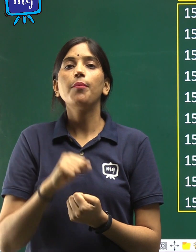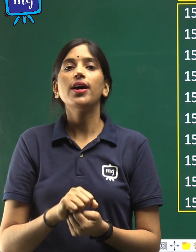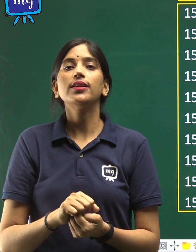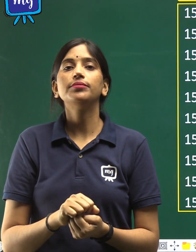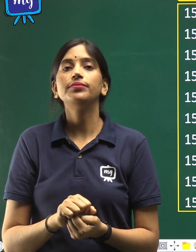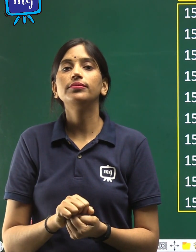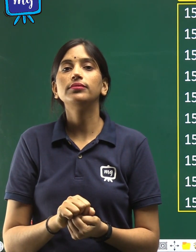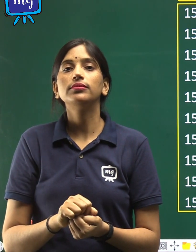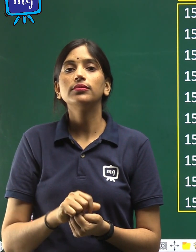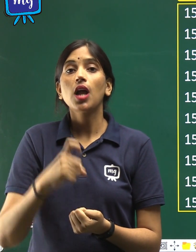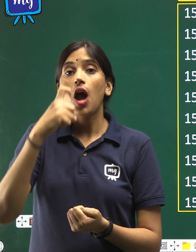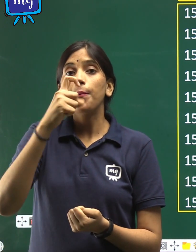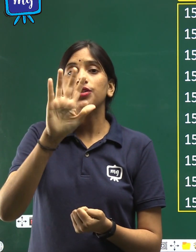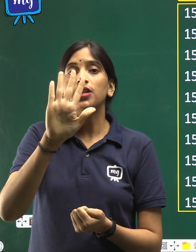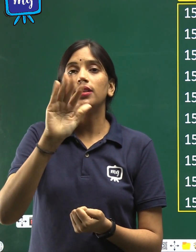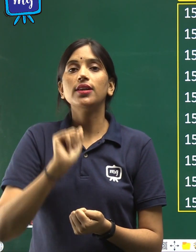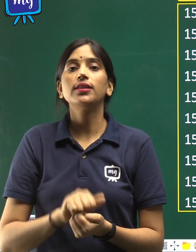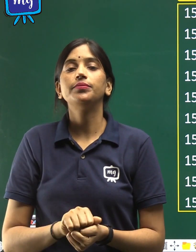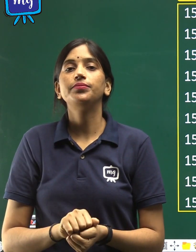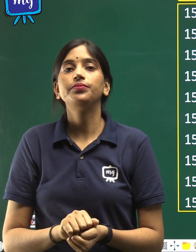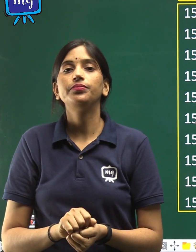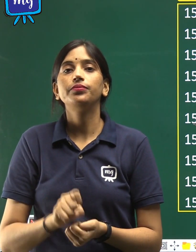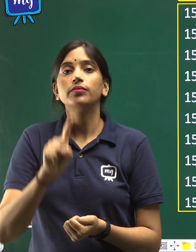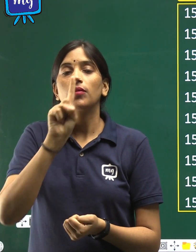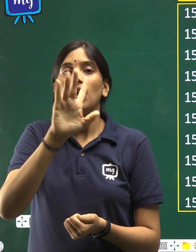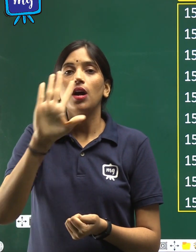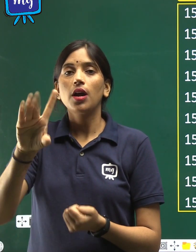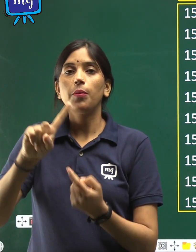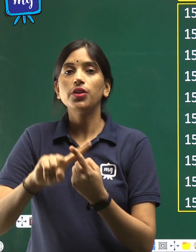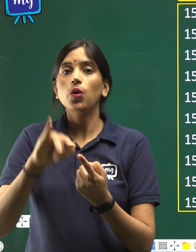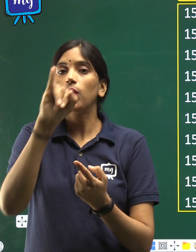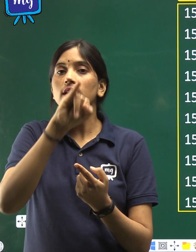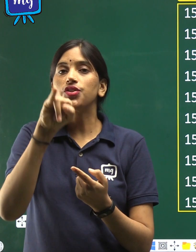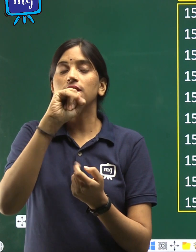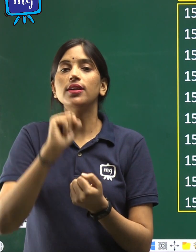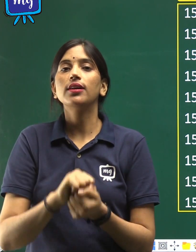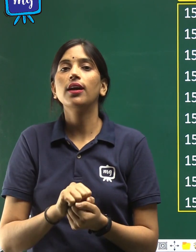बराबर 75। 15 गुणा 6